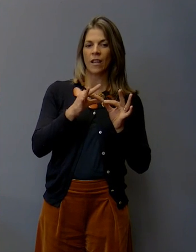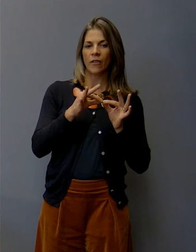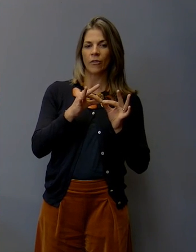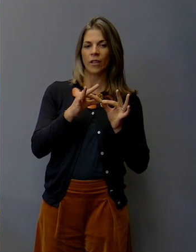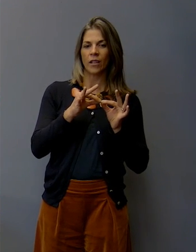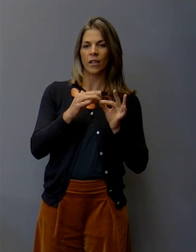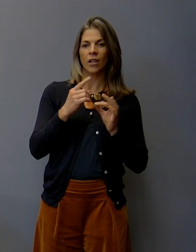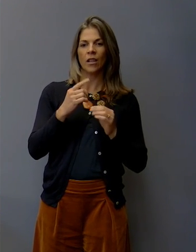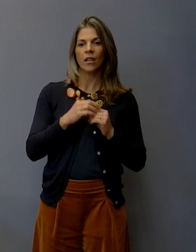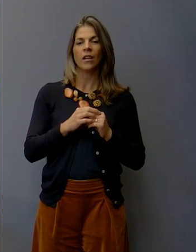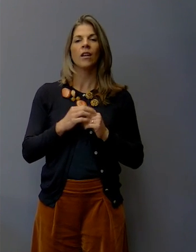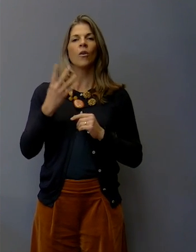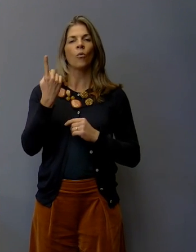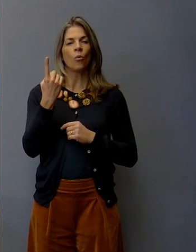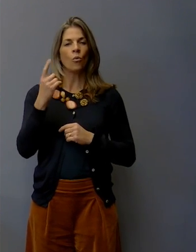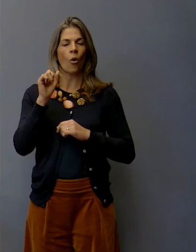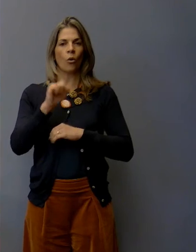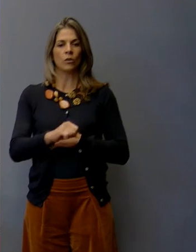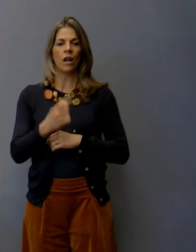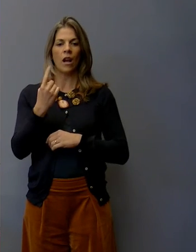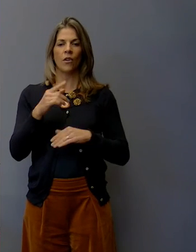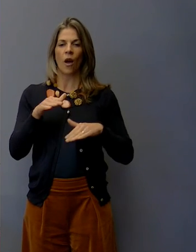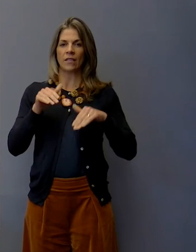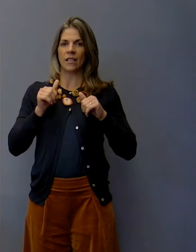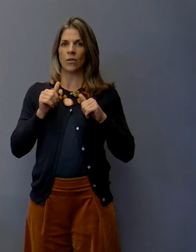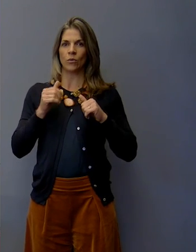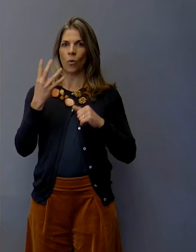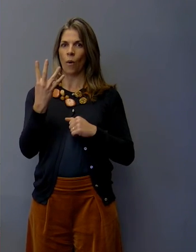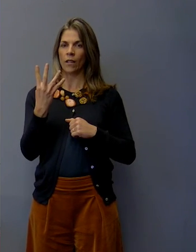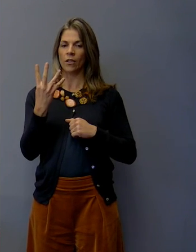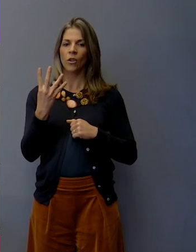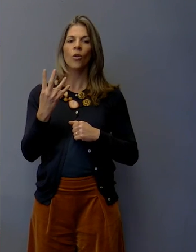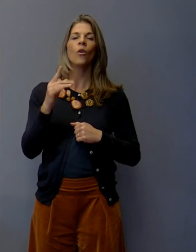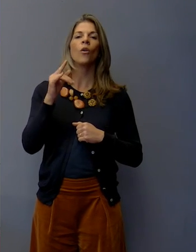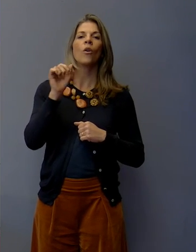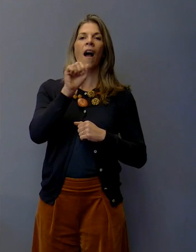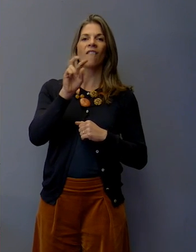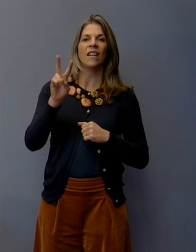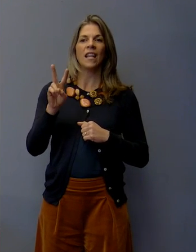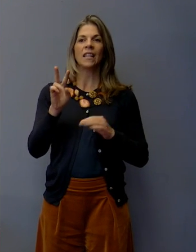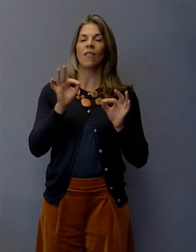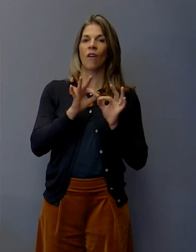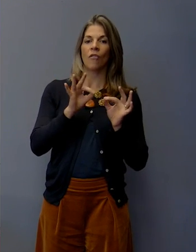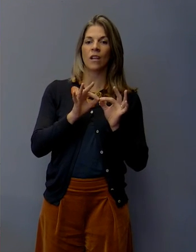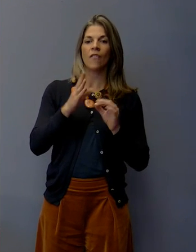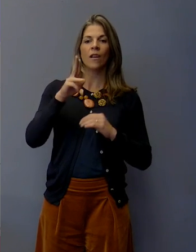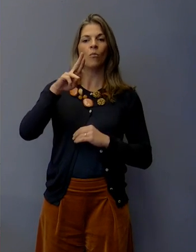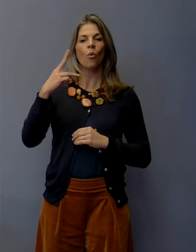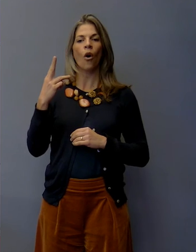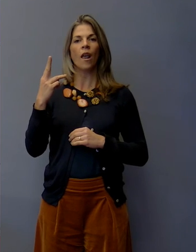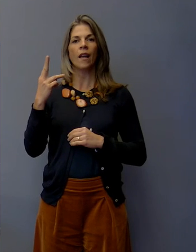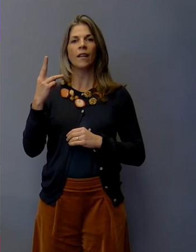4 astenuti i consiglieri avvenente ma l'onorevole consigliera bruccoleri